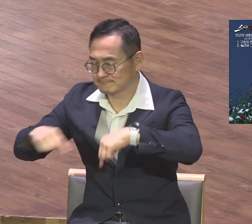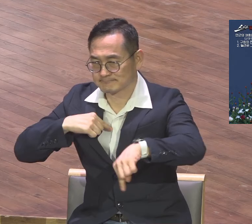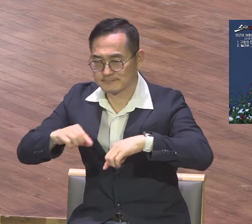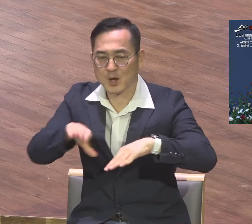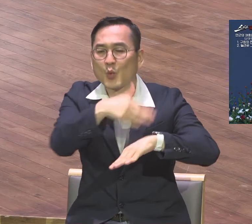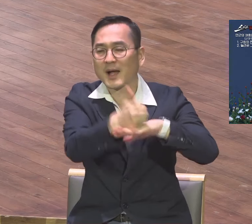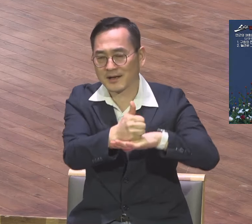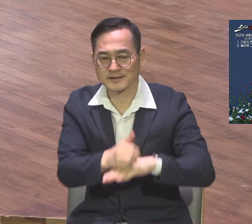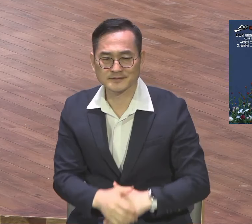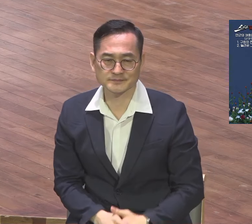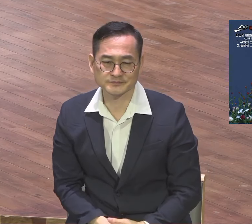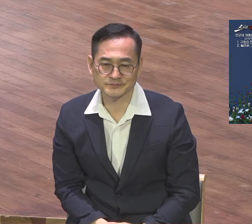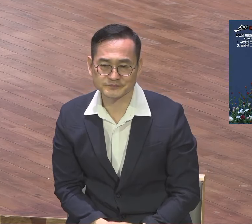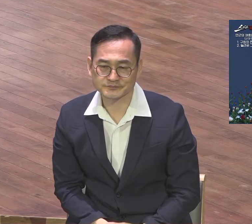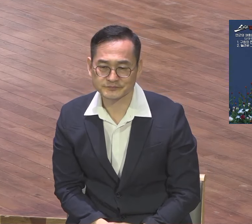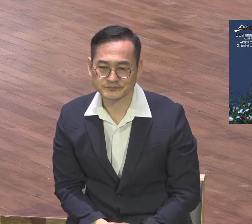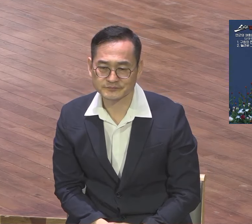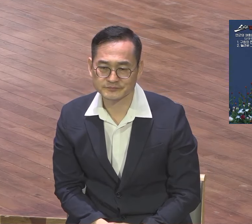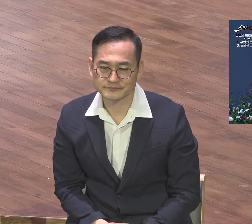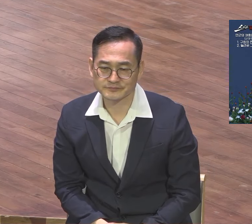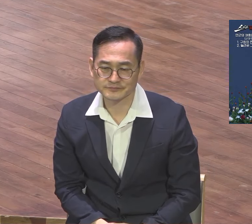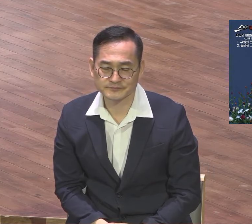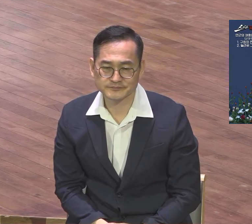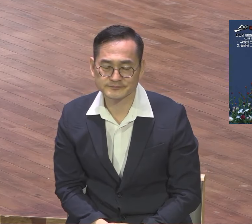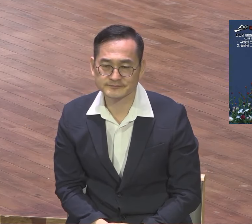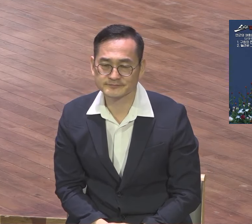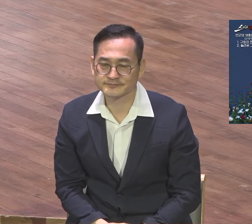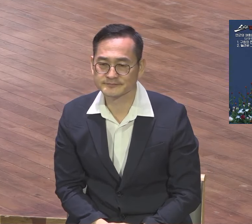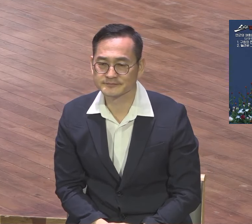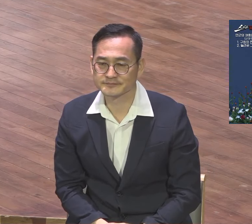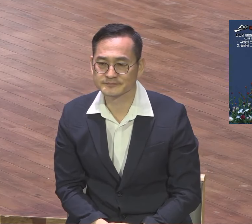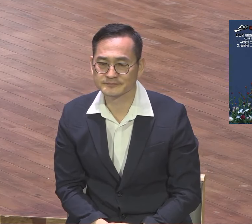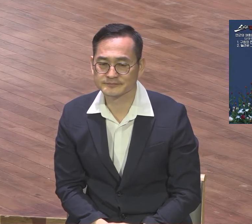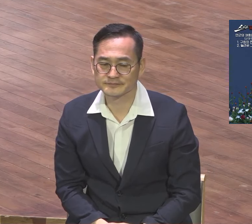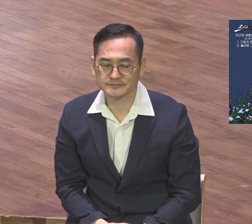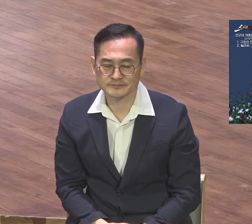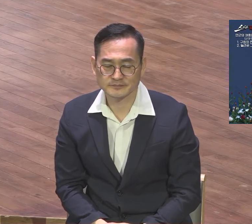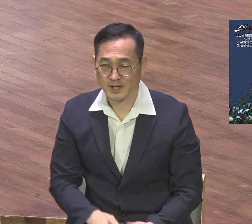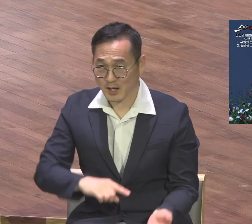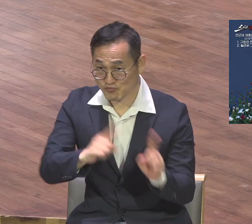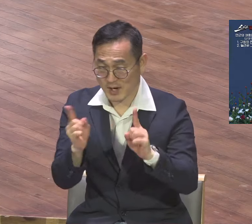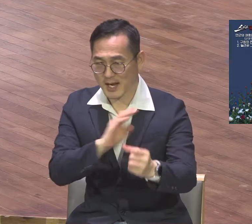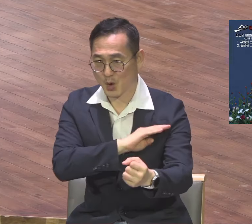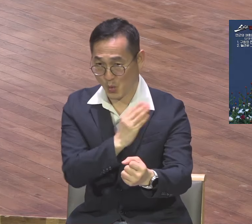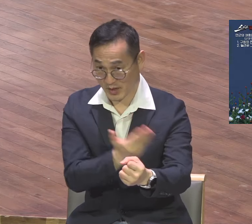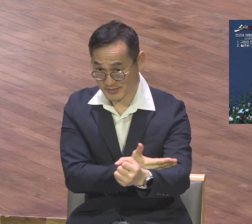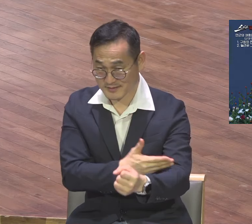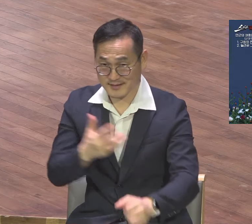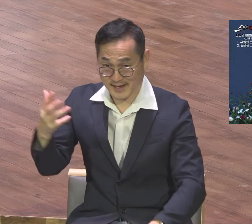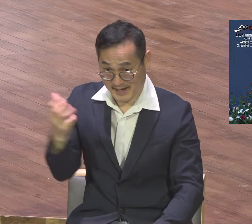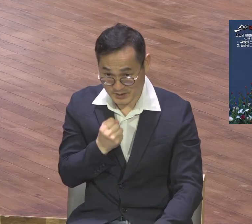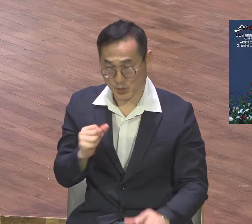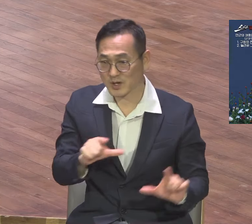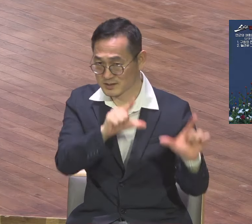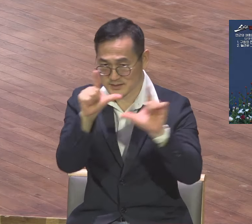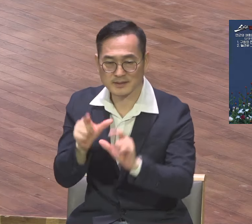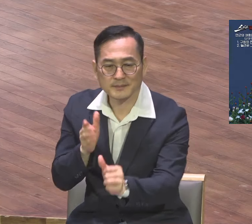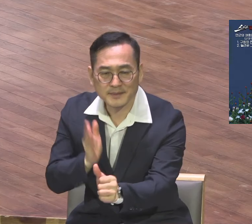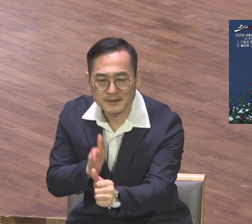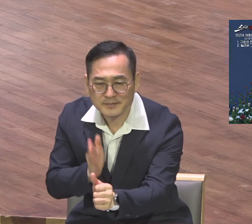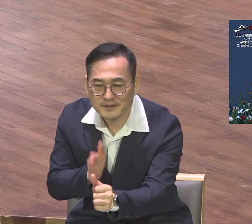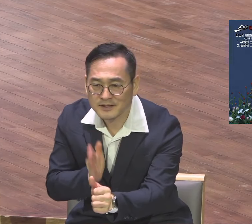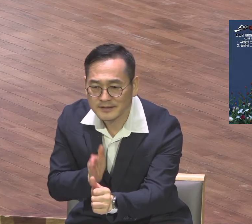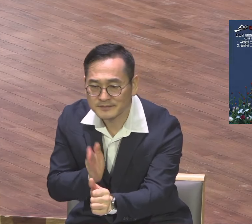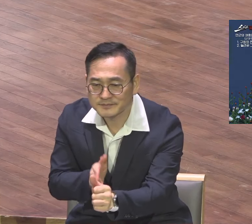있습니다. 우리 신앙생활도 주일 말씀 통해 말씀드렸습니다. 부활의 권능을 힘입은 삶을 살아야 돼요.